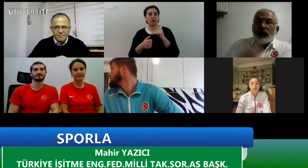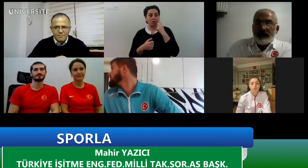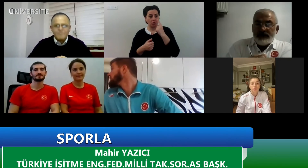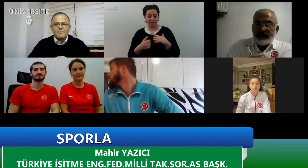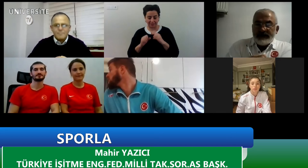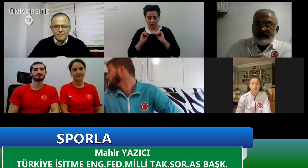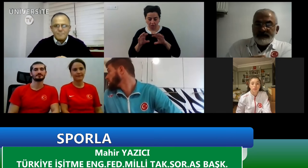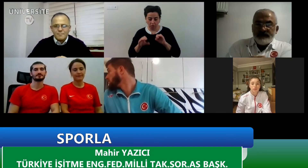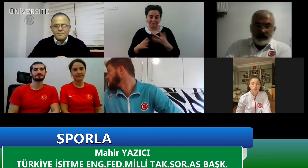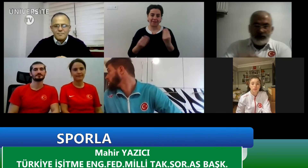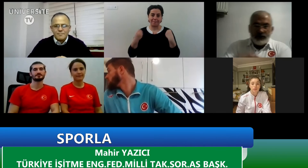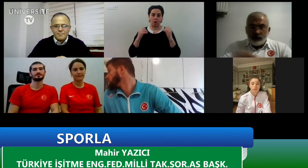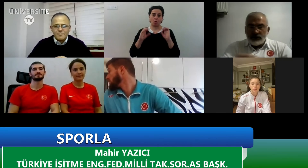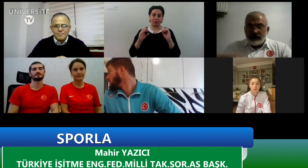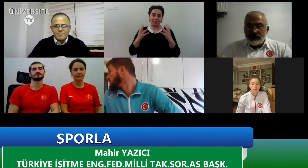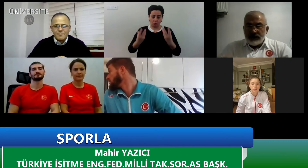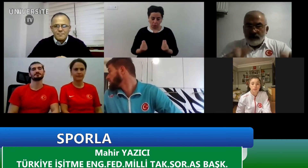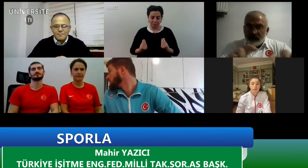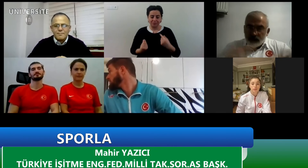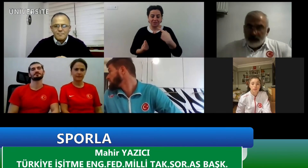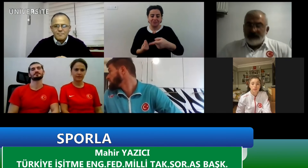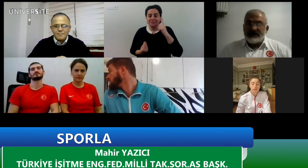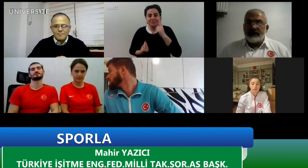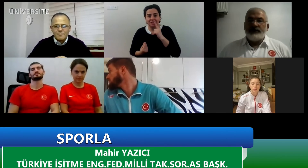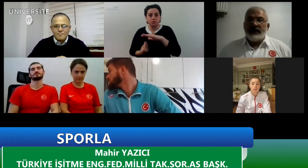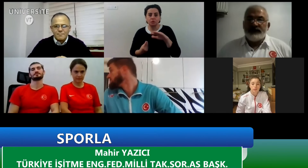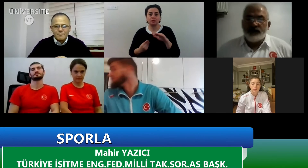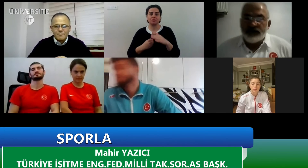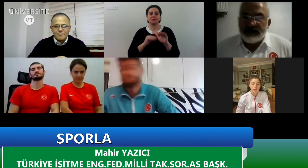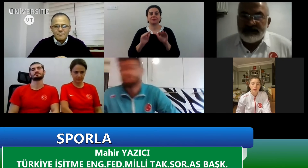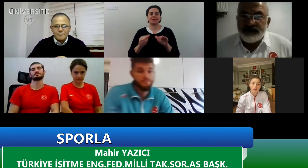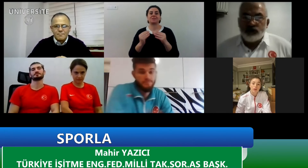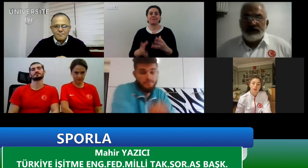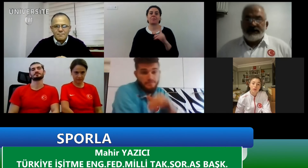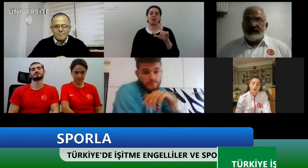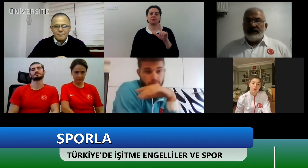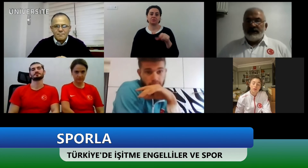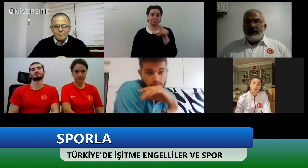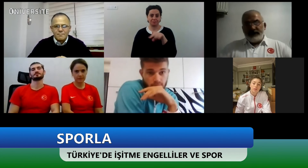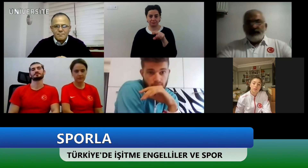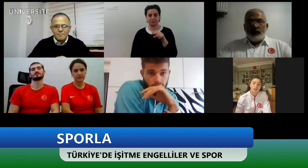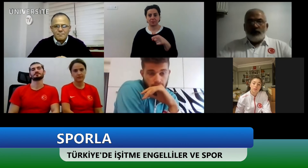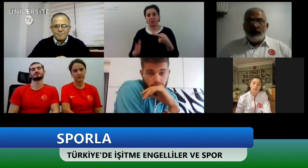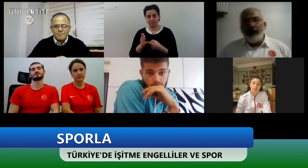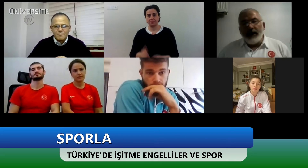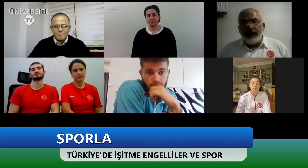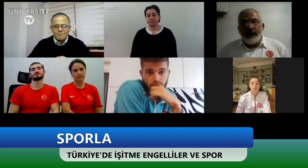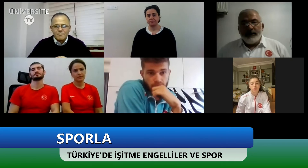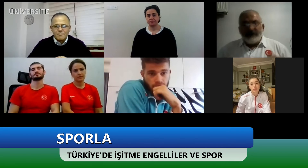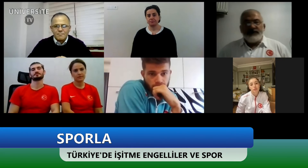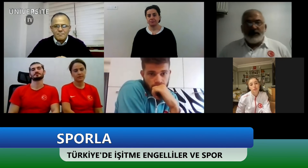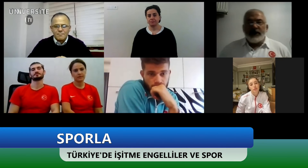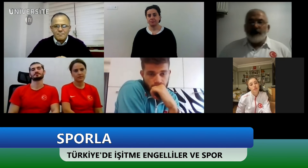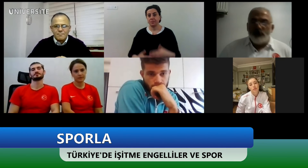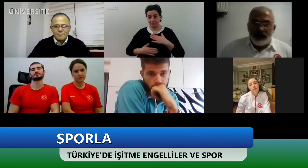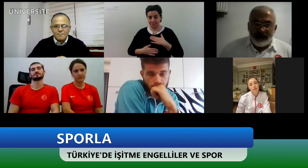yardımcı olabilmeler. Bana göre buradaki ve buna benzer platformdaki sporcuların hedefi bu. Ama